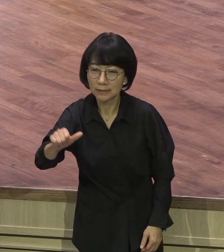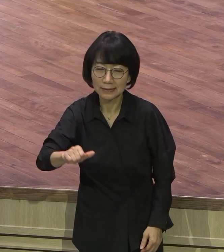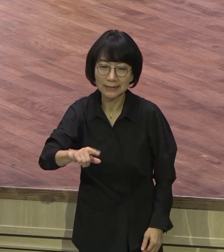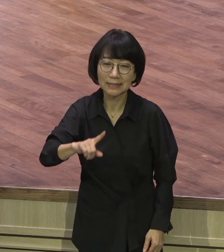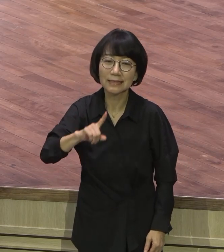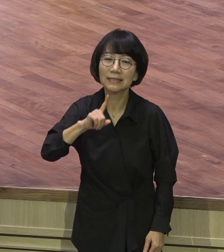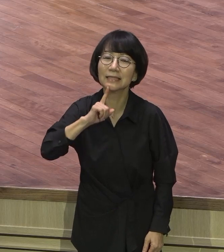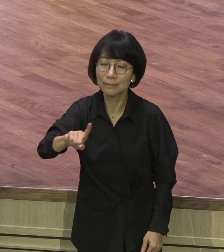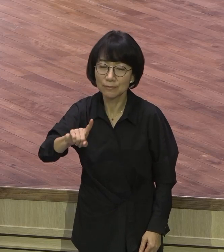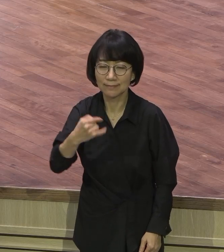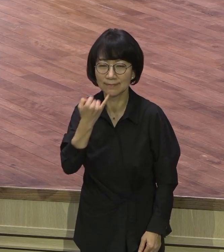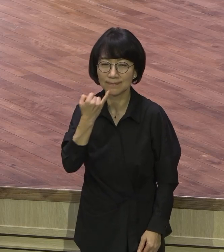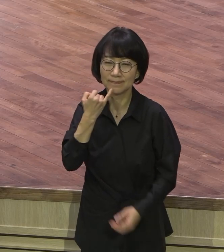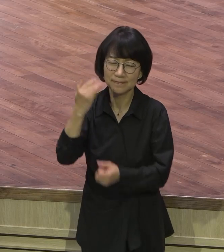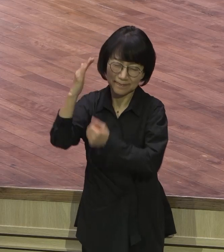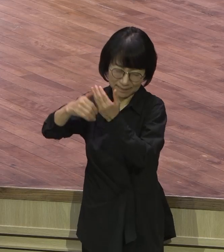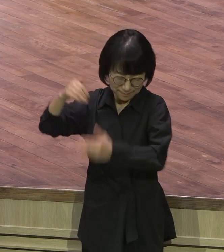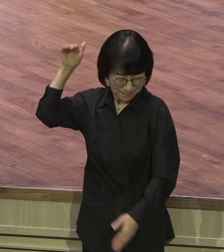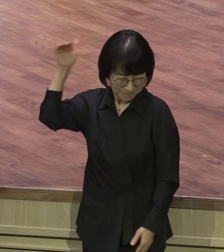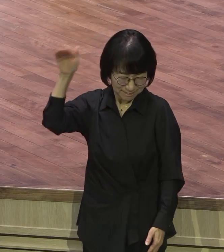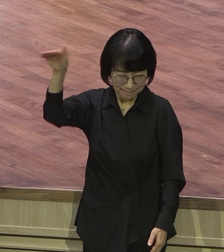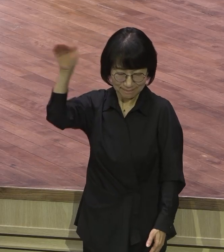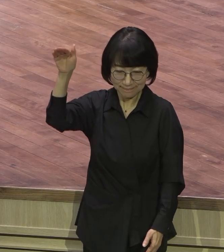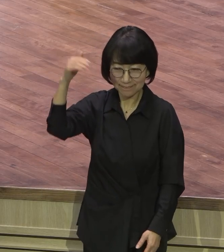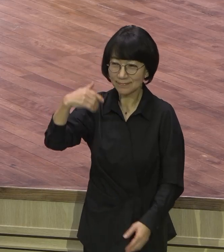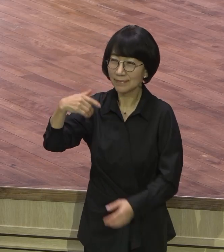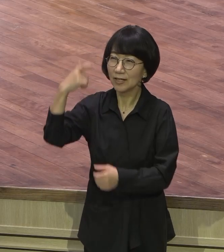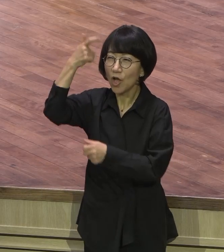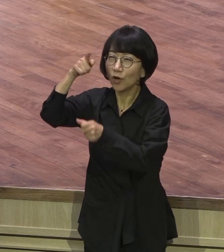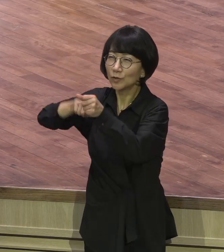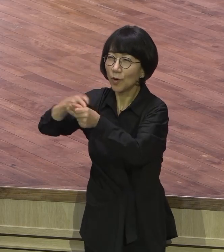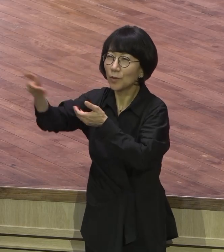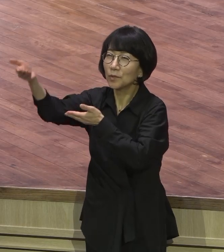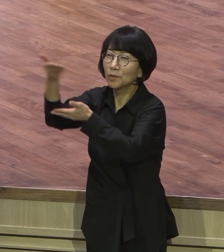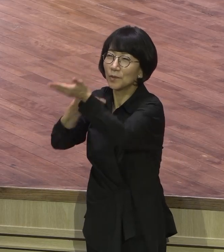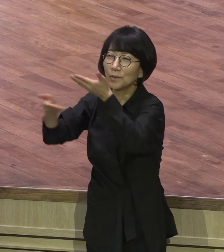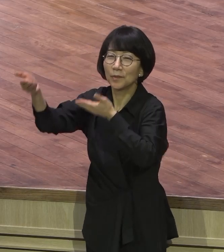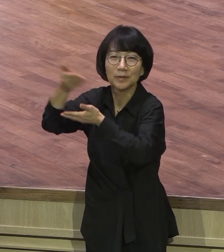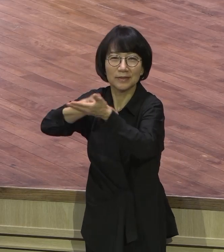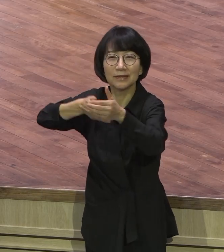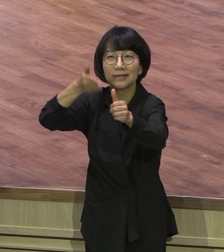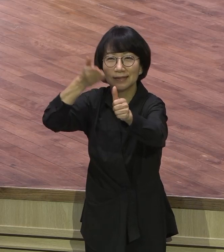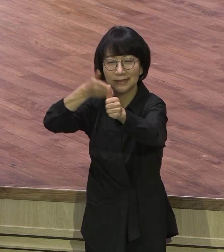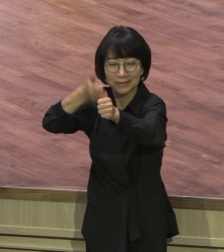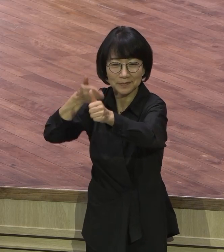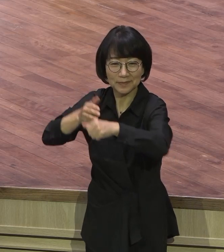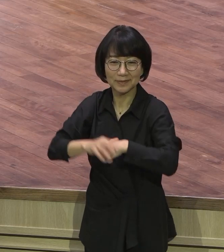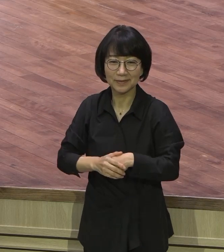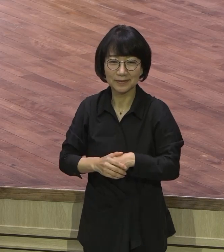앞에 영적 교제 기도가 짝이기 때문에 이런 영적 의식을 가져야 돼요